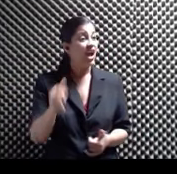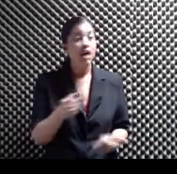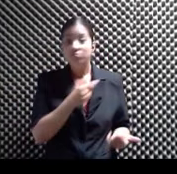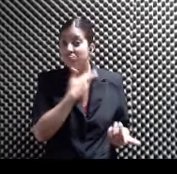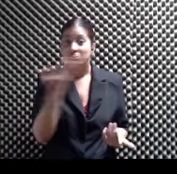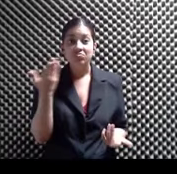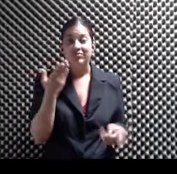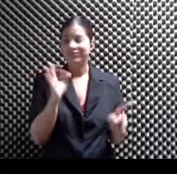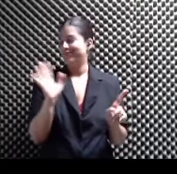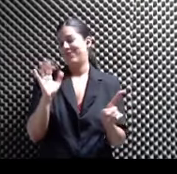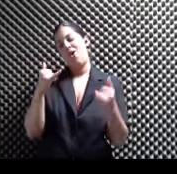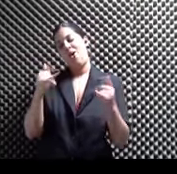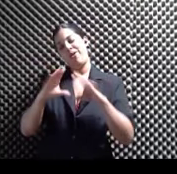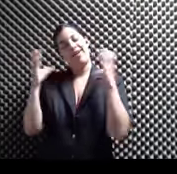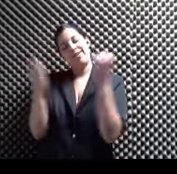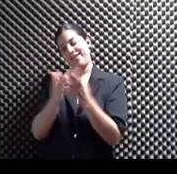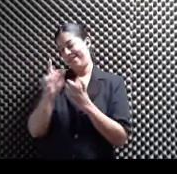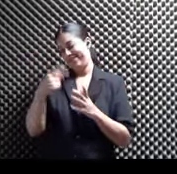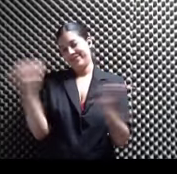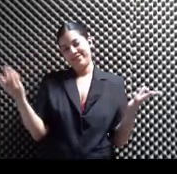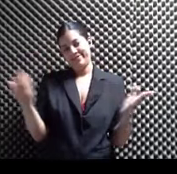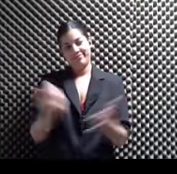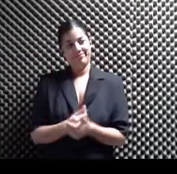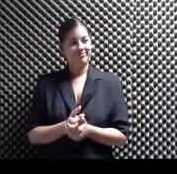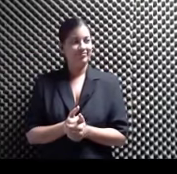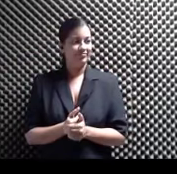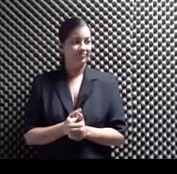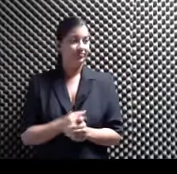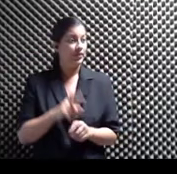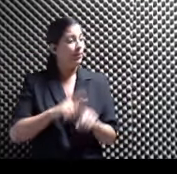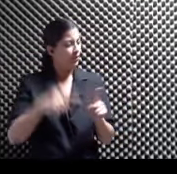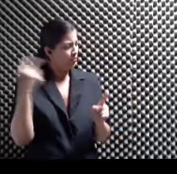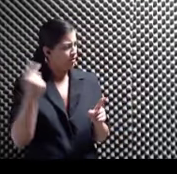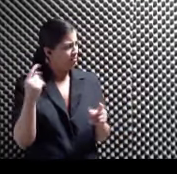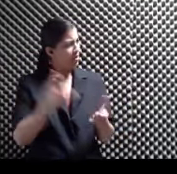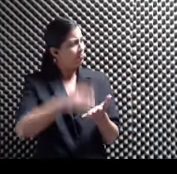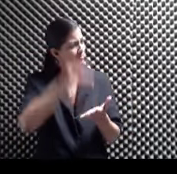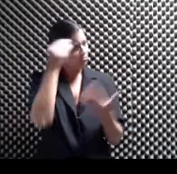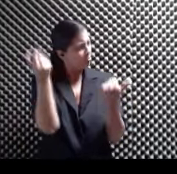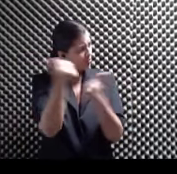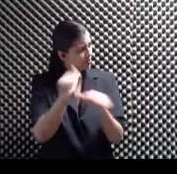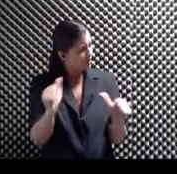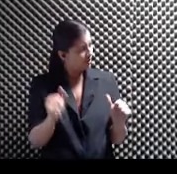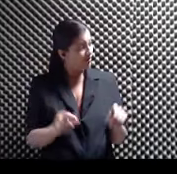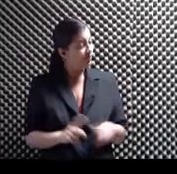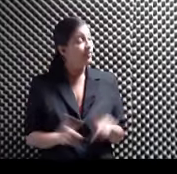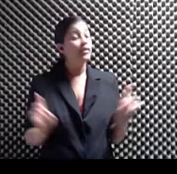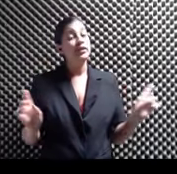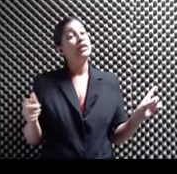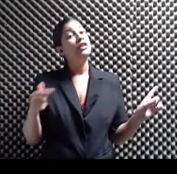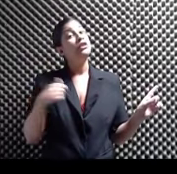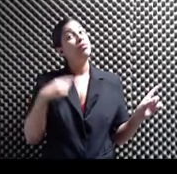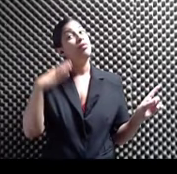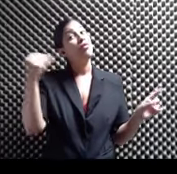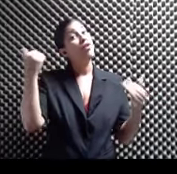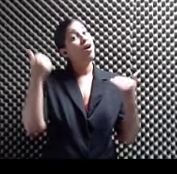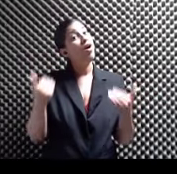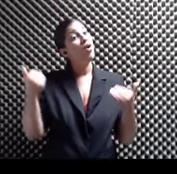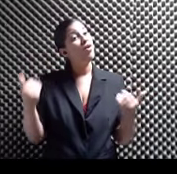pero... Exacto. Bueno. Siempre se aprende igual. Pero bueno, ya que me voy para allá